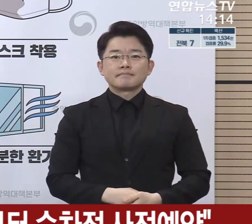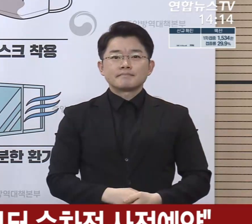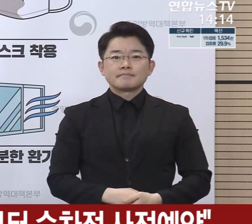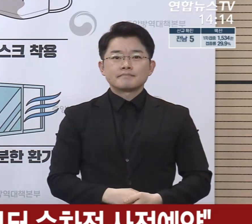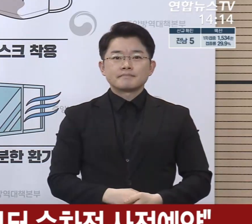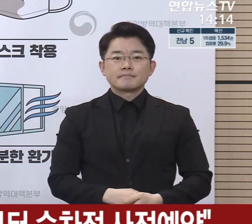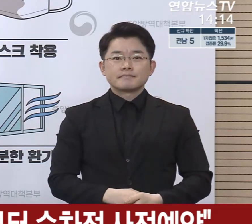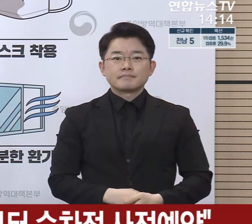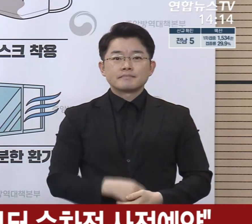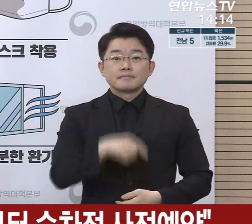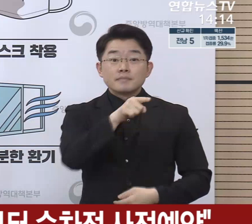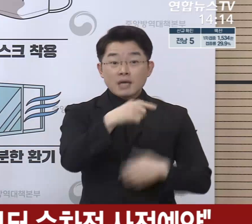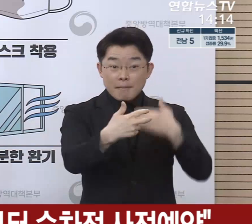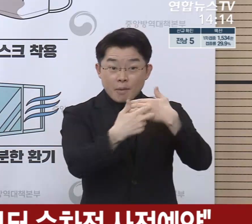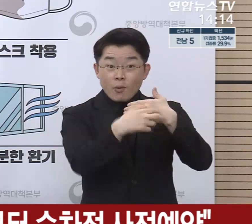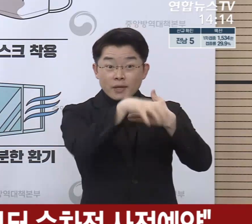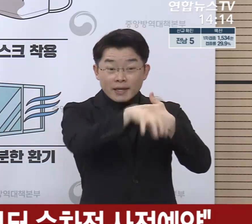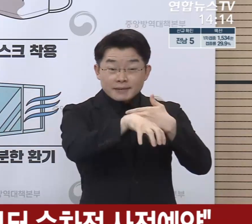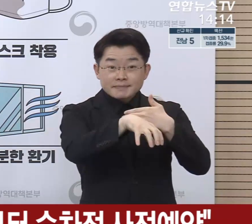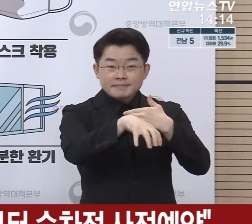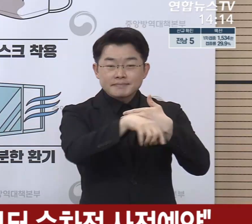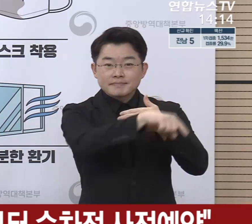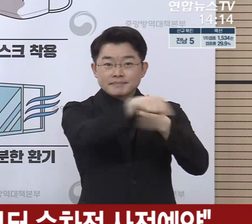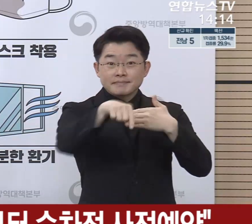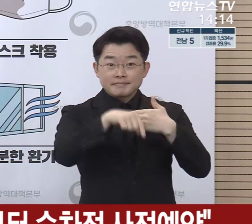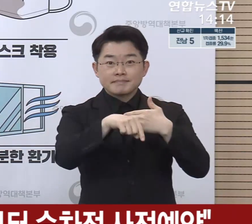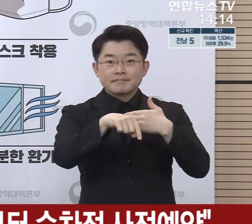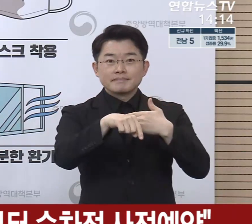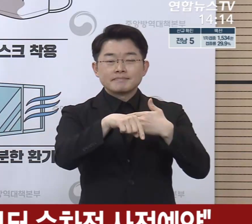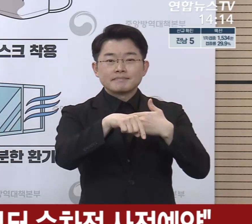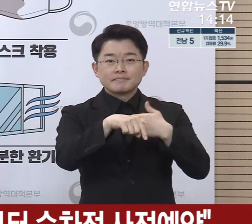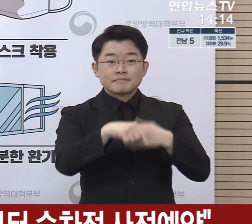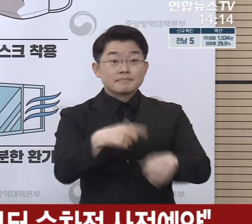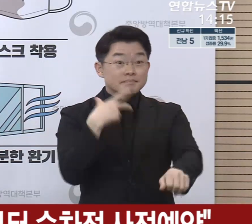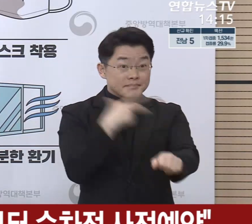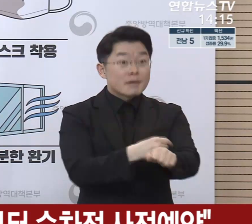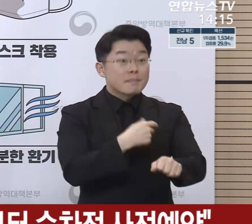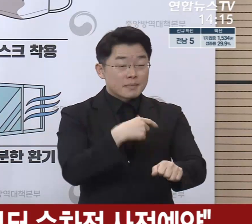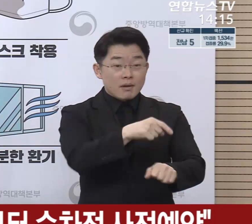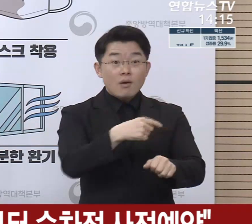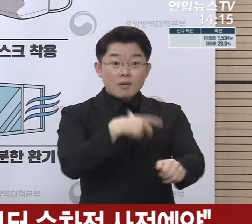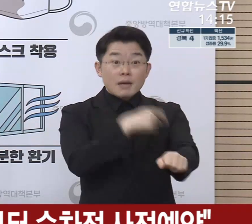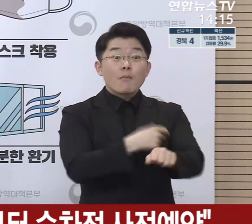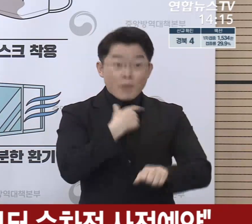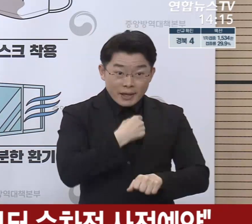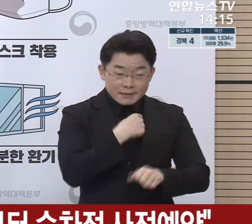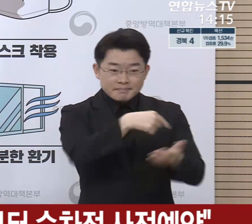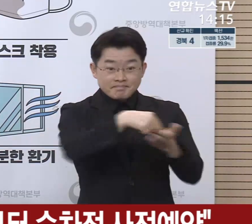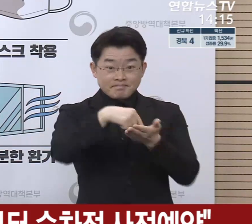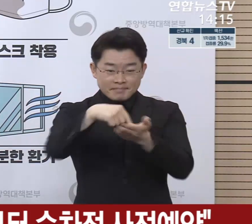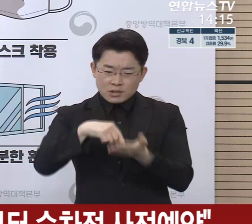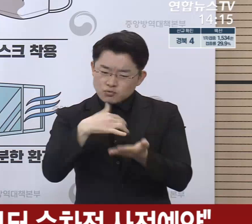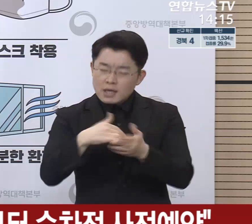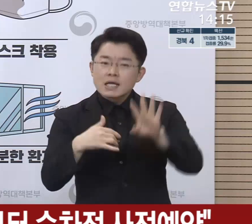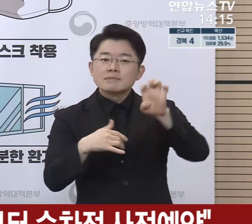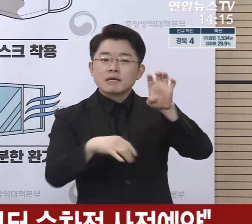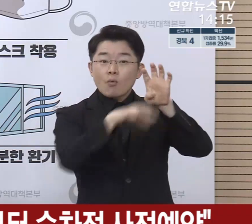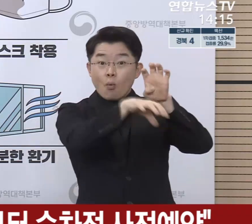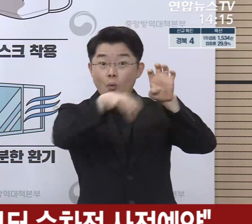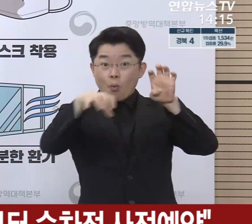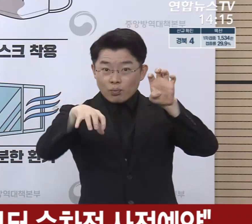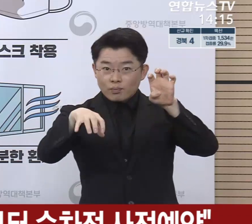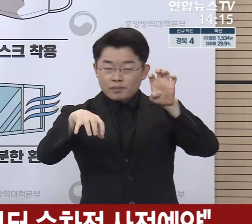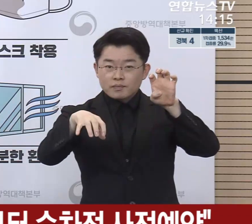접종이 가능한 부속 의원을 보유하고 있는 사업장 중에서 희망을 하는 사업장에 대해서 44개소